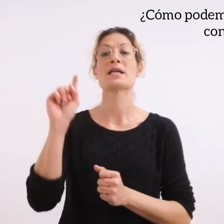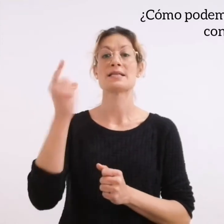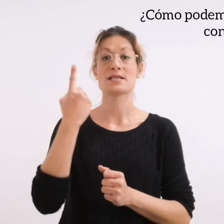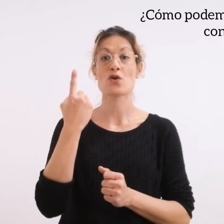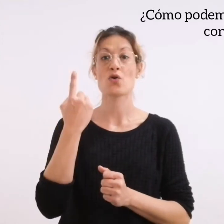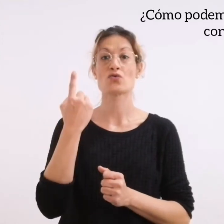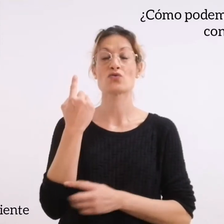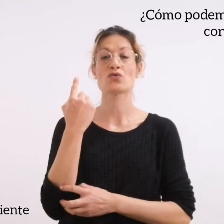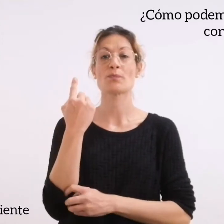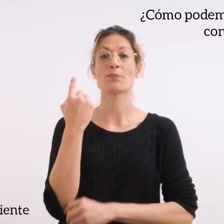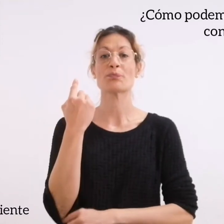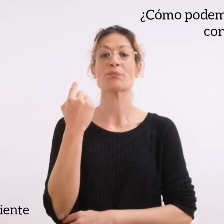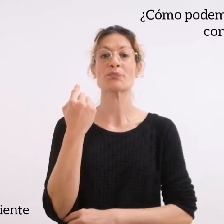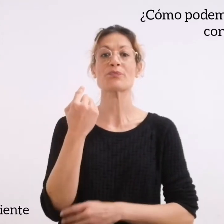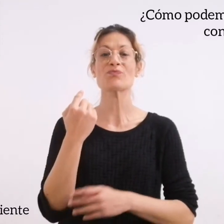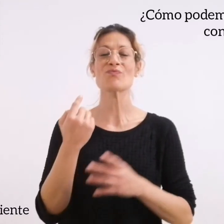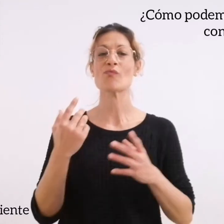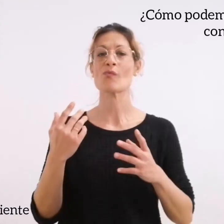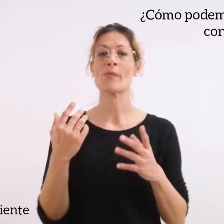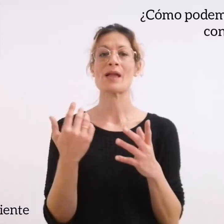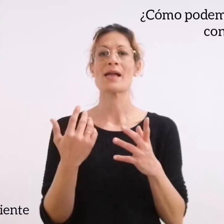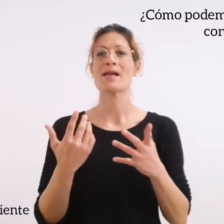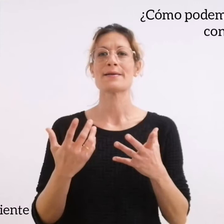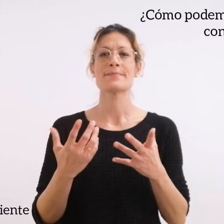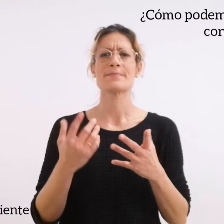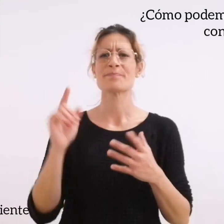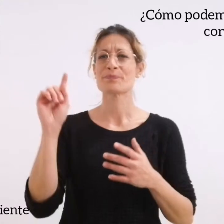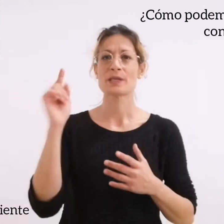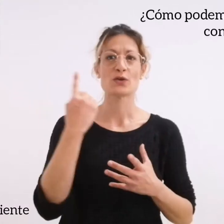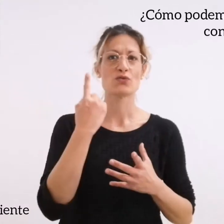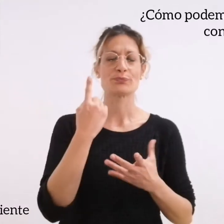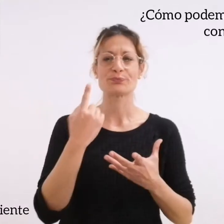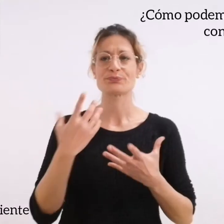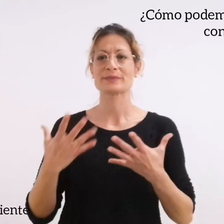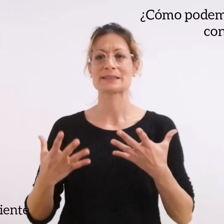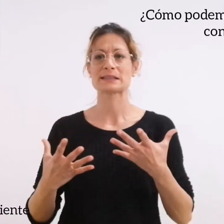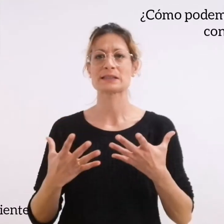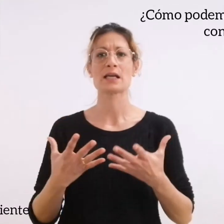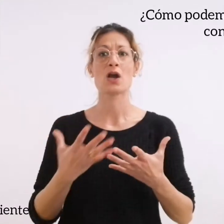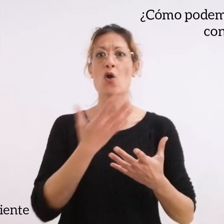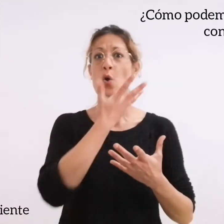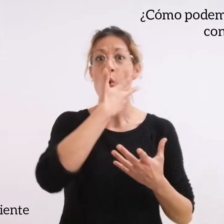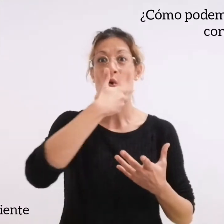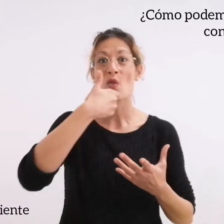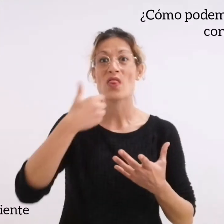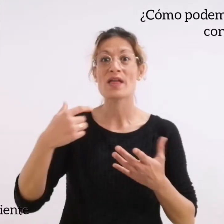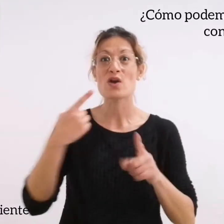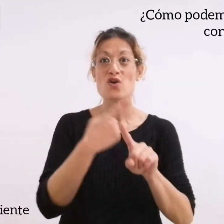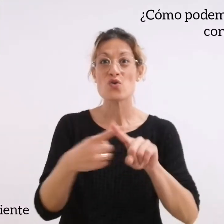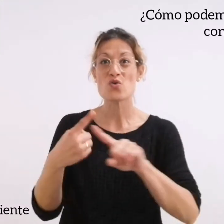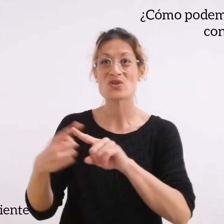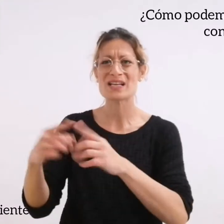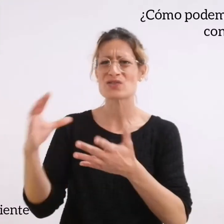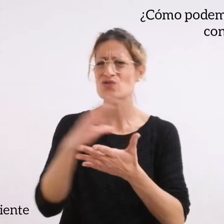omnisciente. ¿Qué quiere decir eso? Que Él conoce todo, hasta nuestros